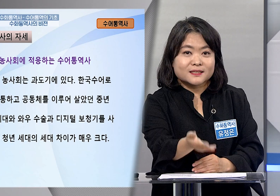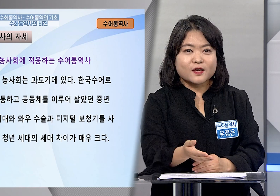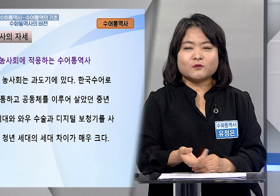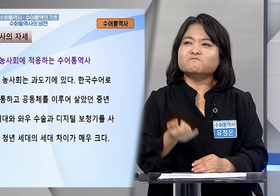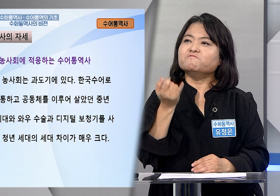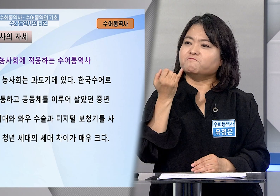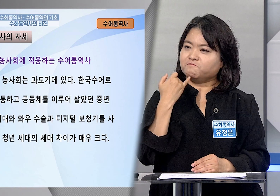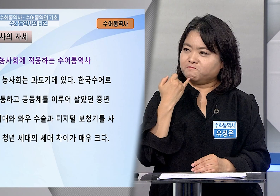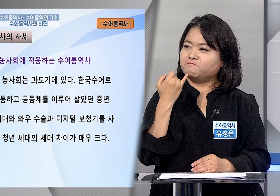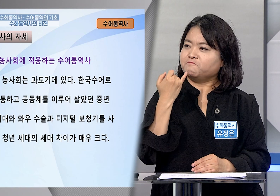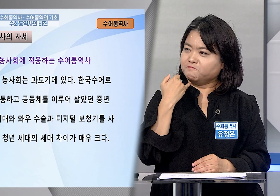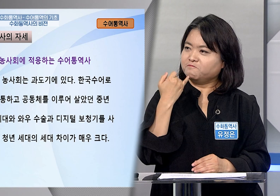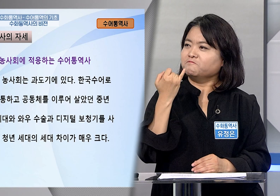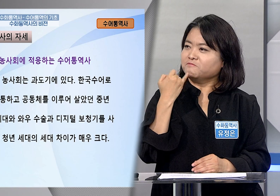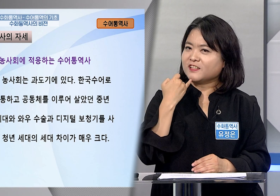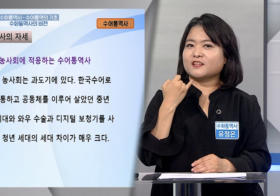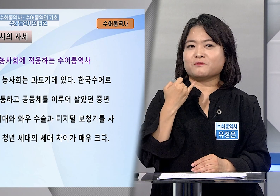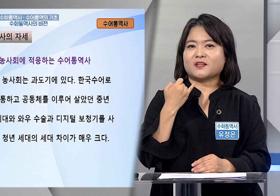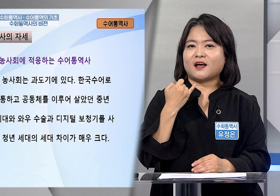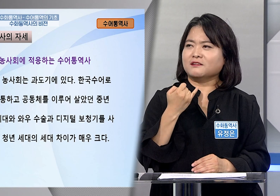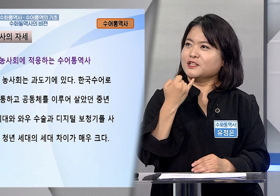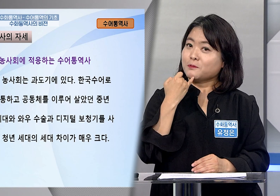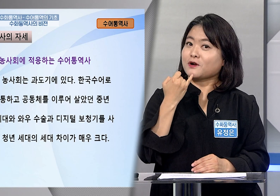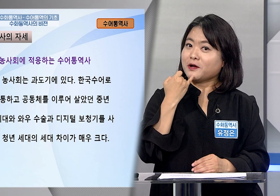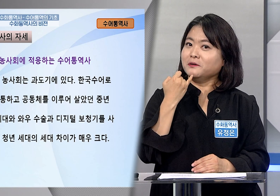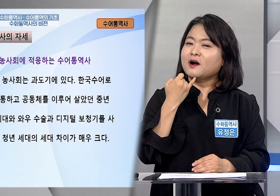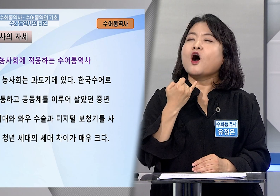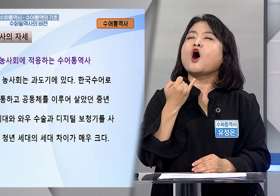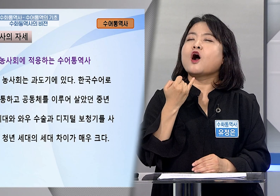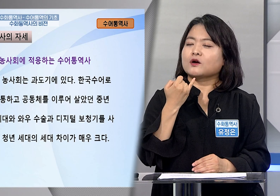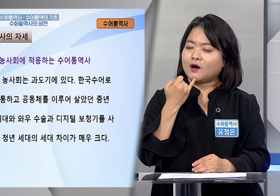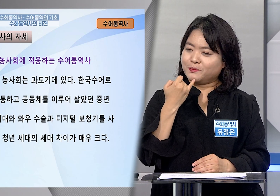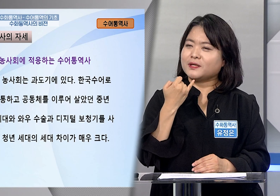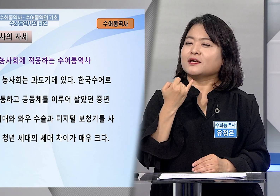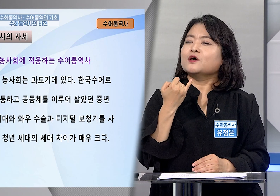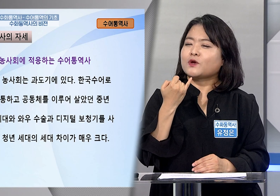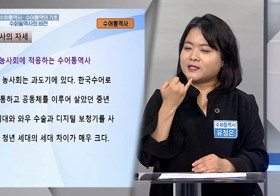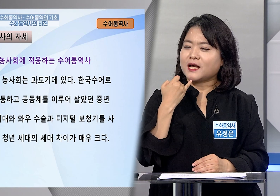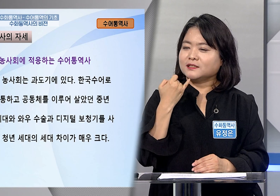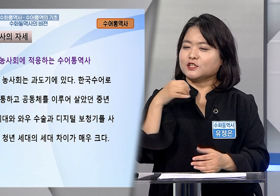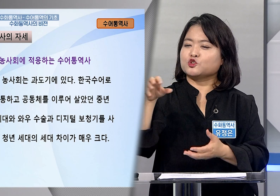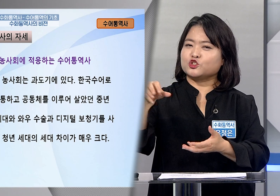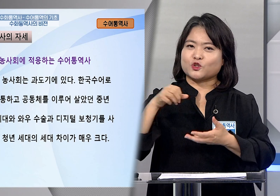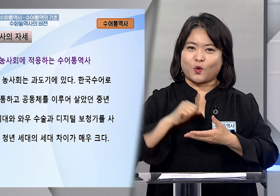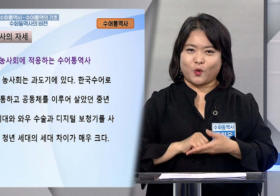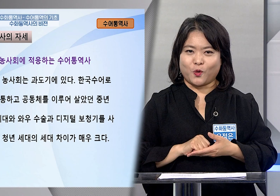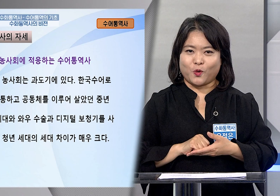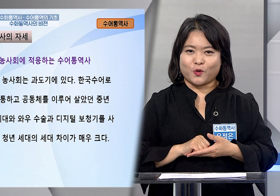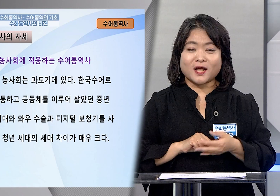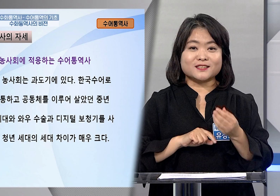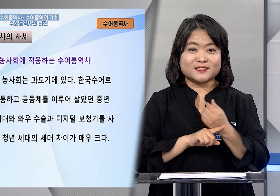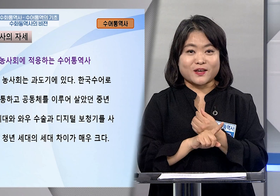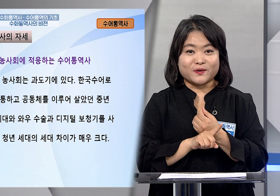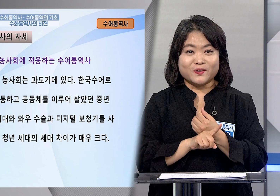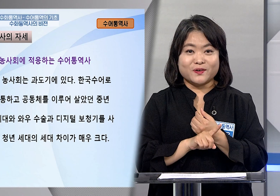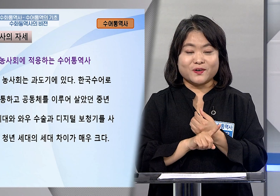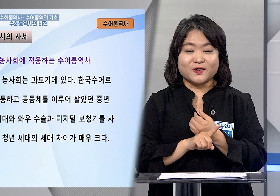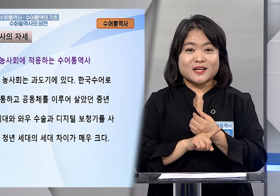드실까요? 이게 됩니다. 이게 뭘까요? 커피 괜찮으니 주시오. 라는 뜻이에요.